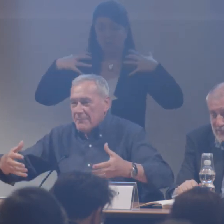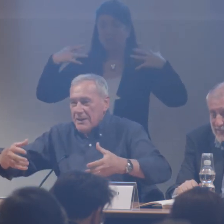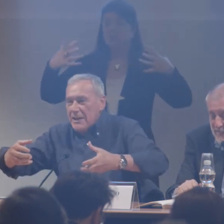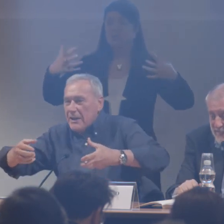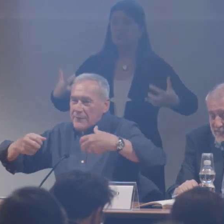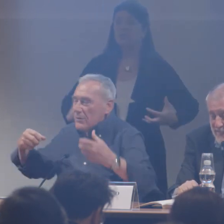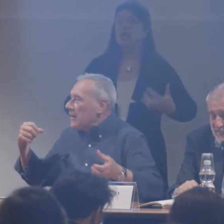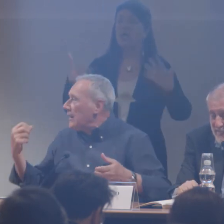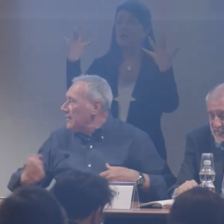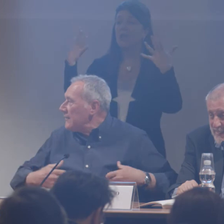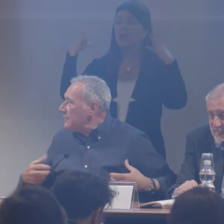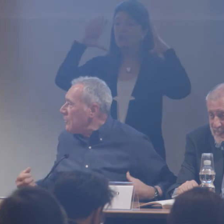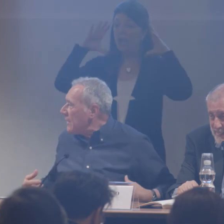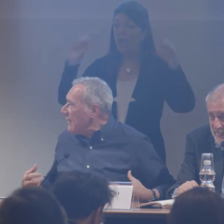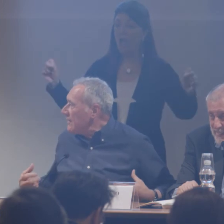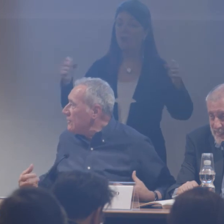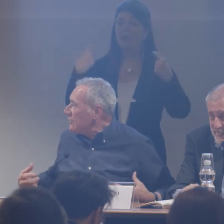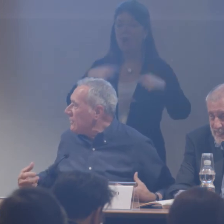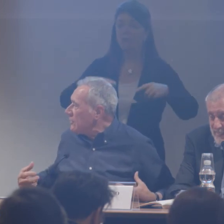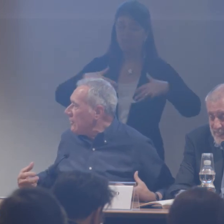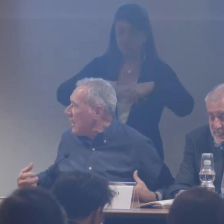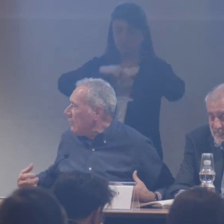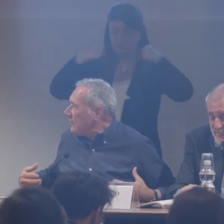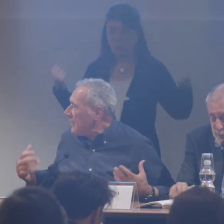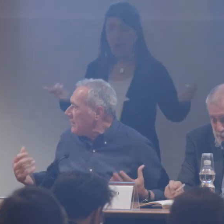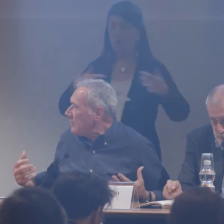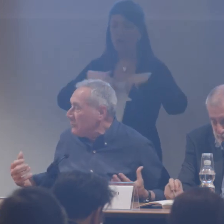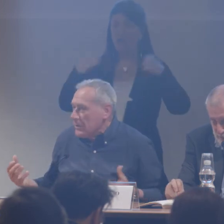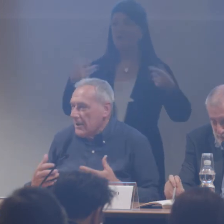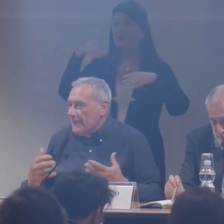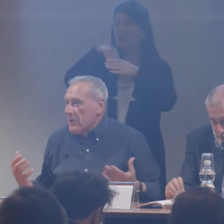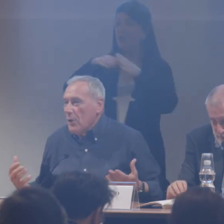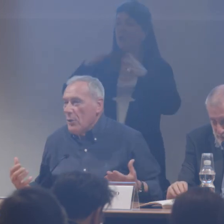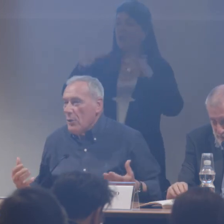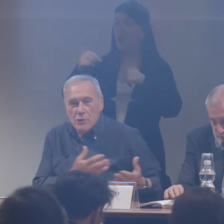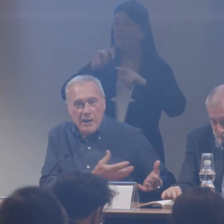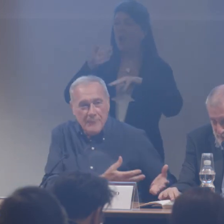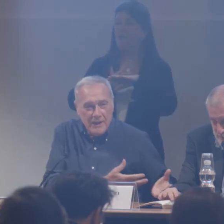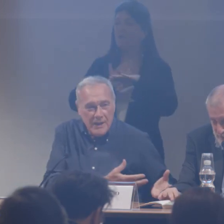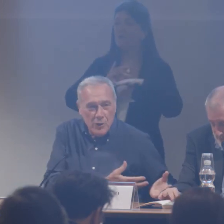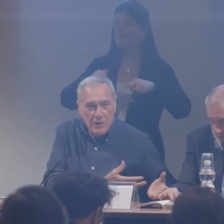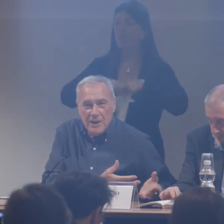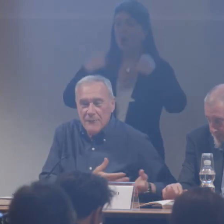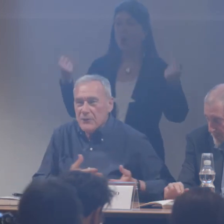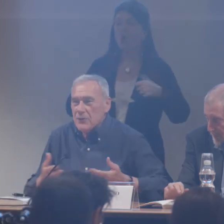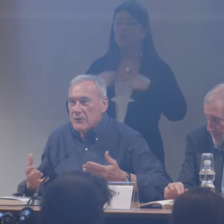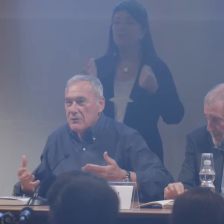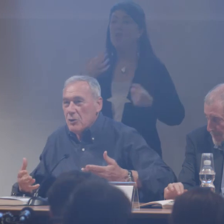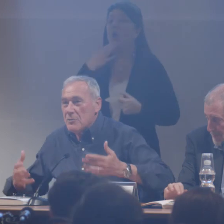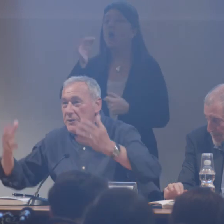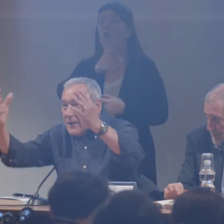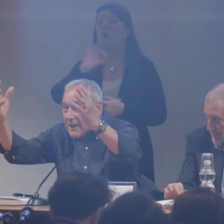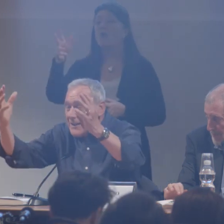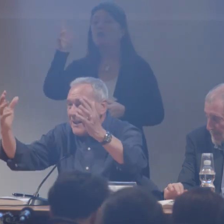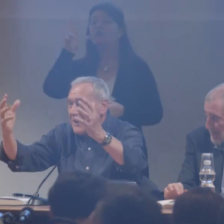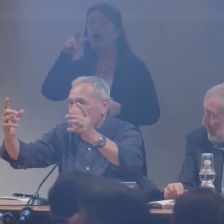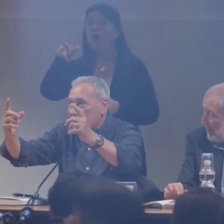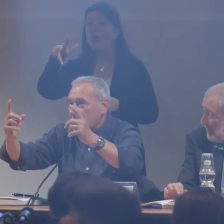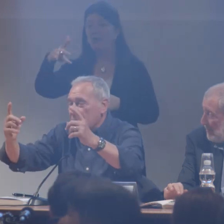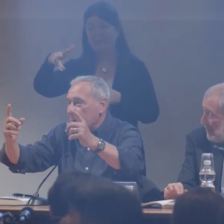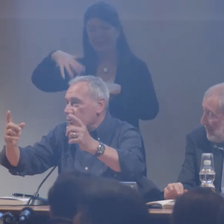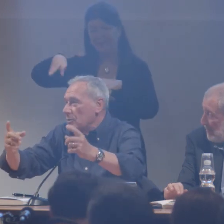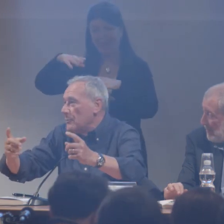10 carabinieri e questo che si spogliava dentro l'aula. o le donne che incominciavano a